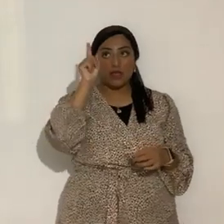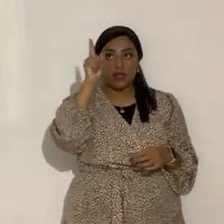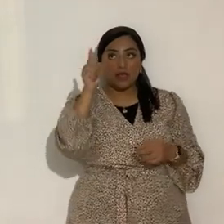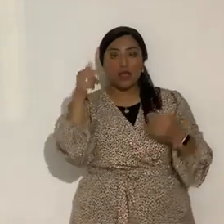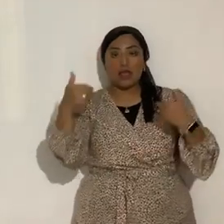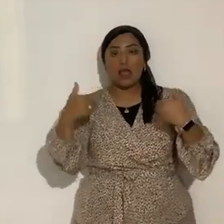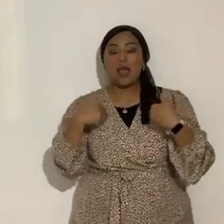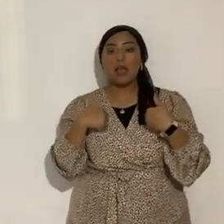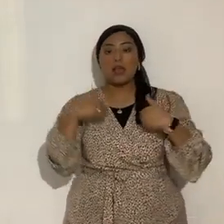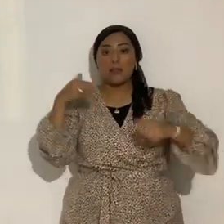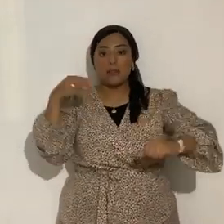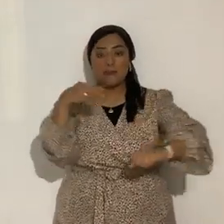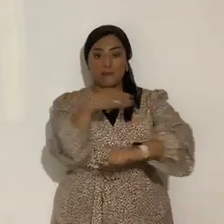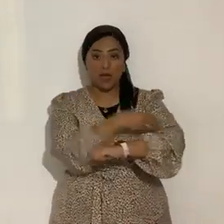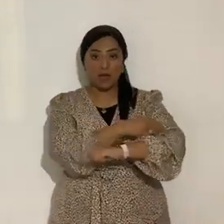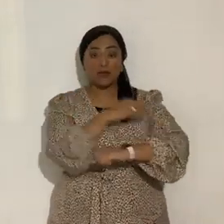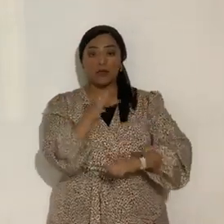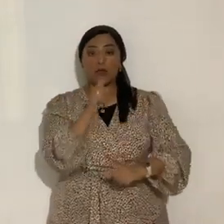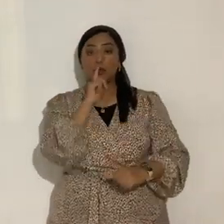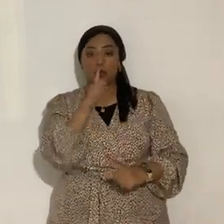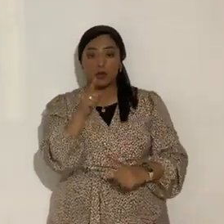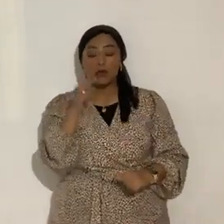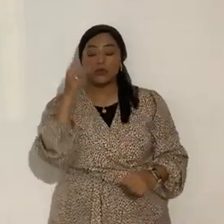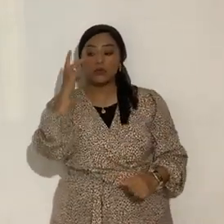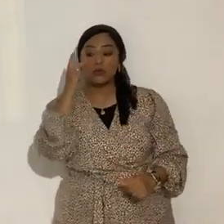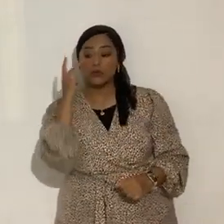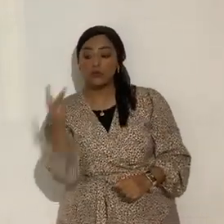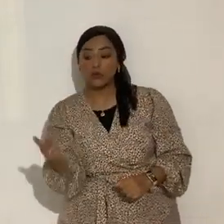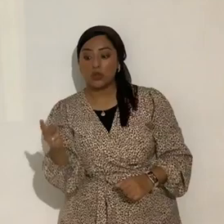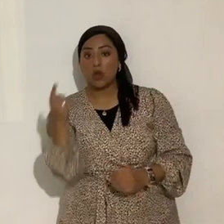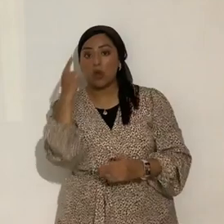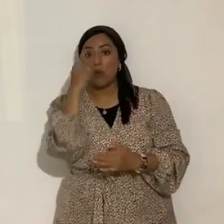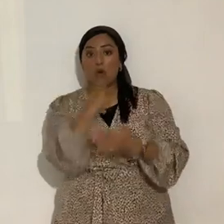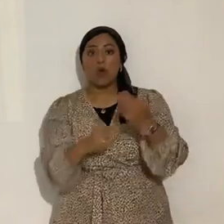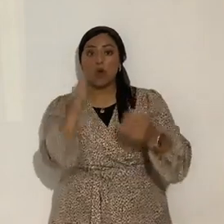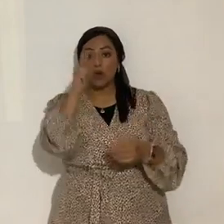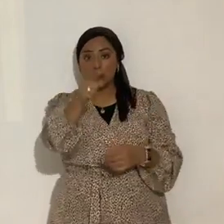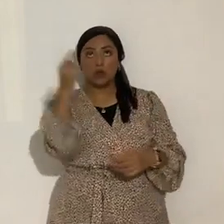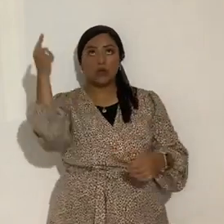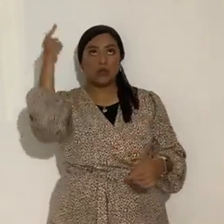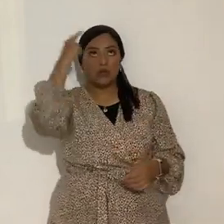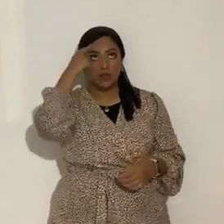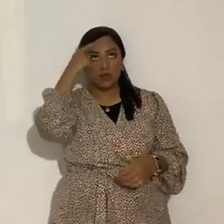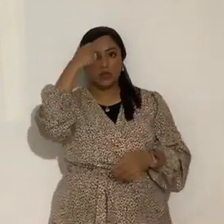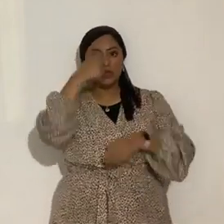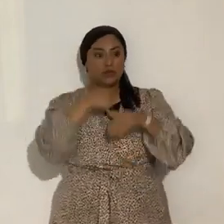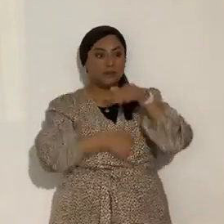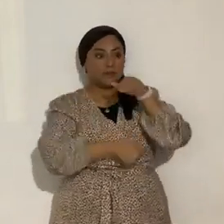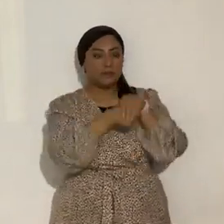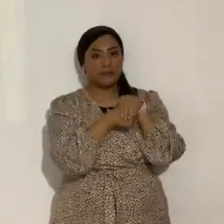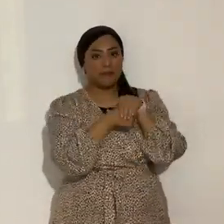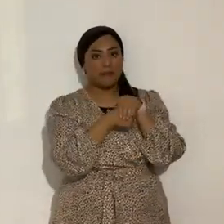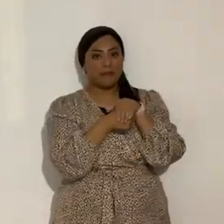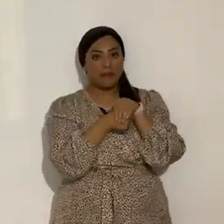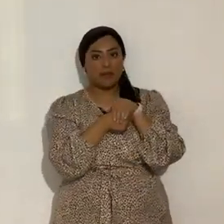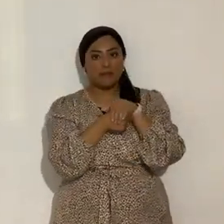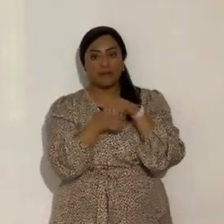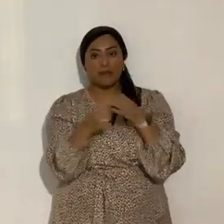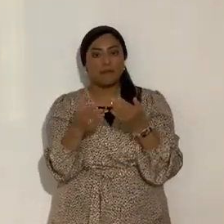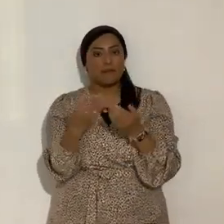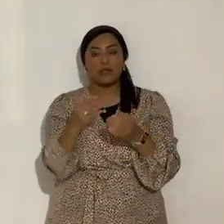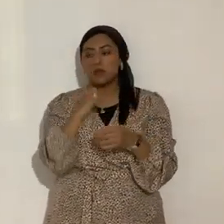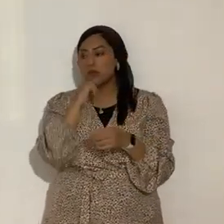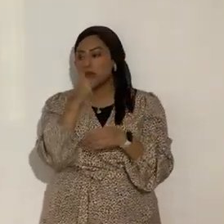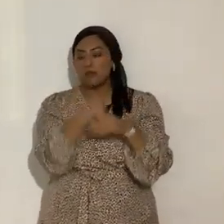el poder, porque así es, de ver lo que según tú has ocultado. Entonces mejor